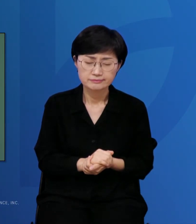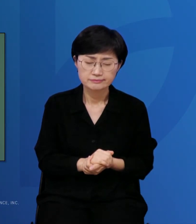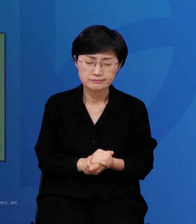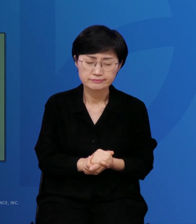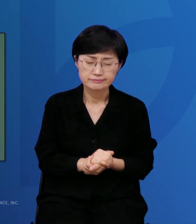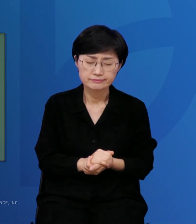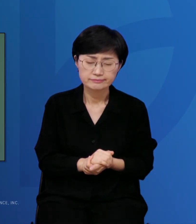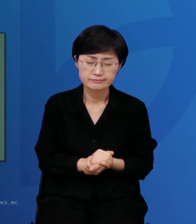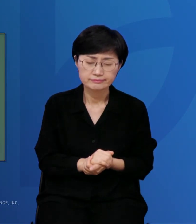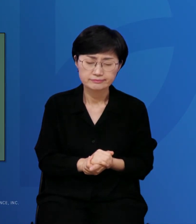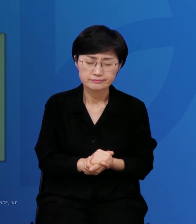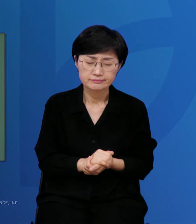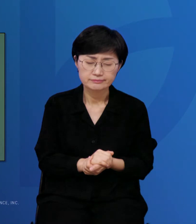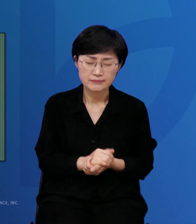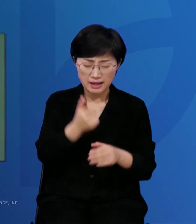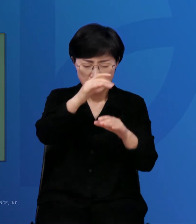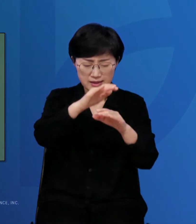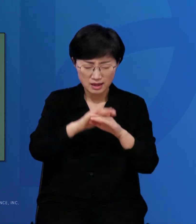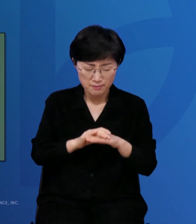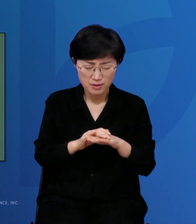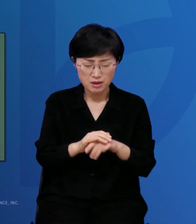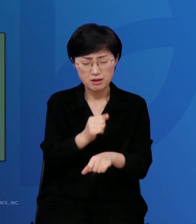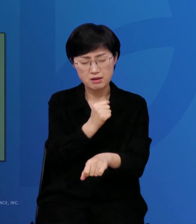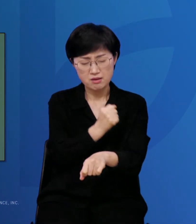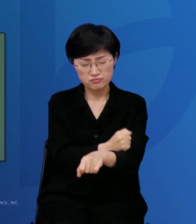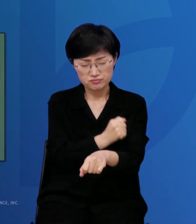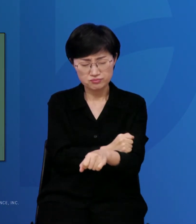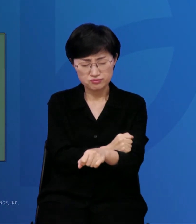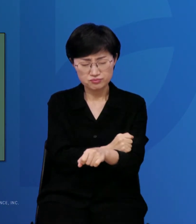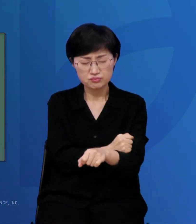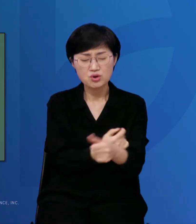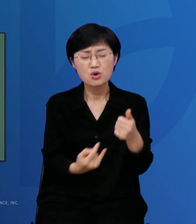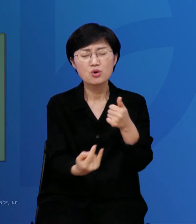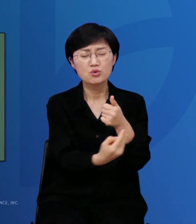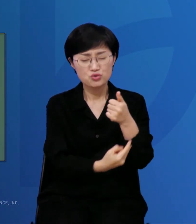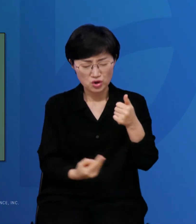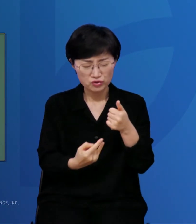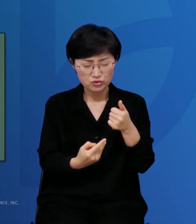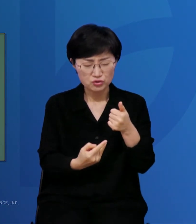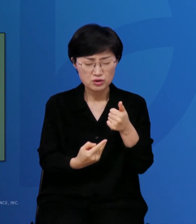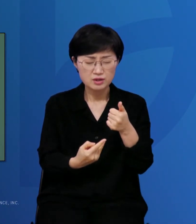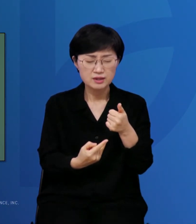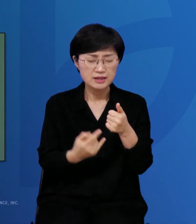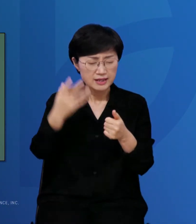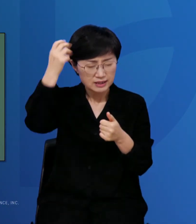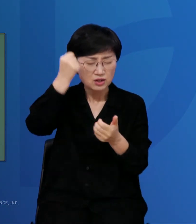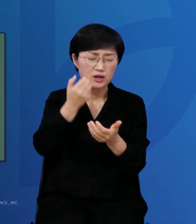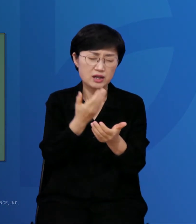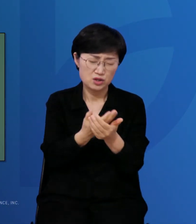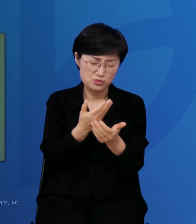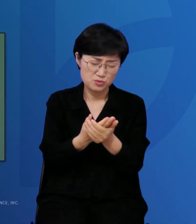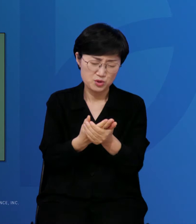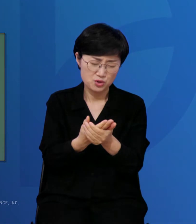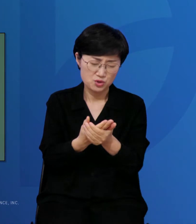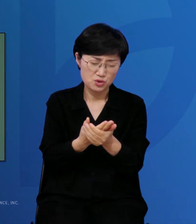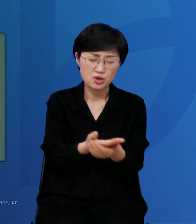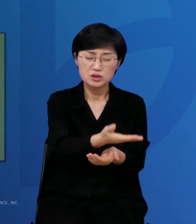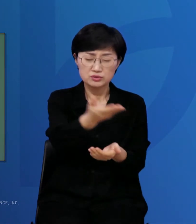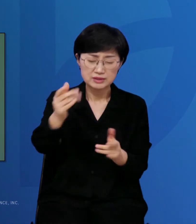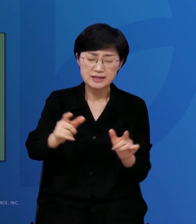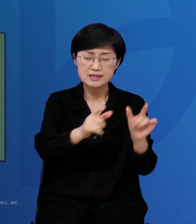通过诗班线上的动听赞美，将荣耀单单归于神，并捆绑撒旦兴起治愈的祝福。 예배 위원들의 귀한 섬김을 기억하여 주시고 그들의 생활 속에 넘치는 은혜를 내려